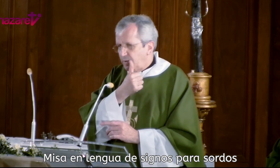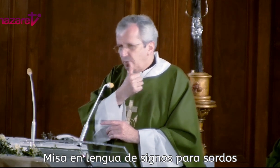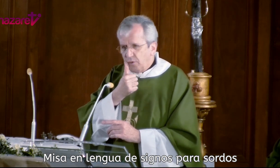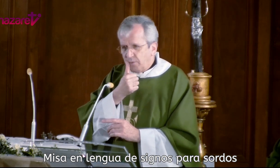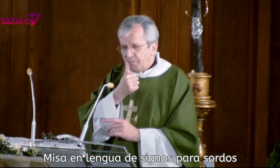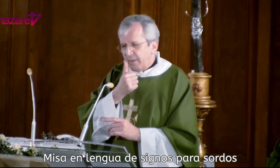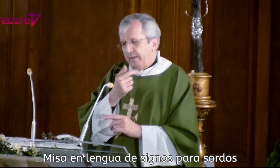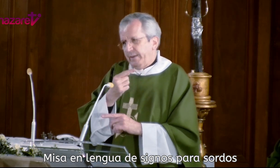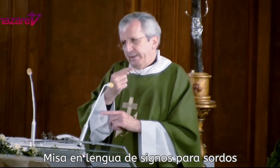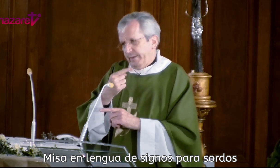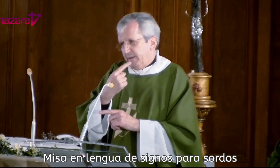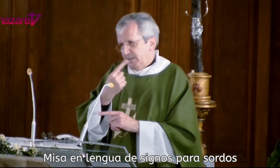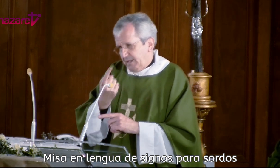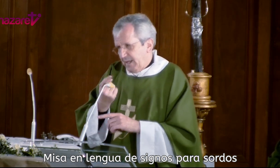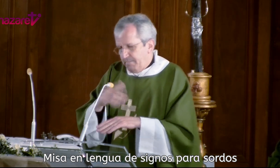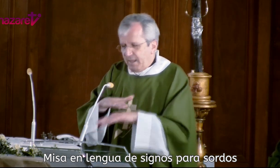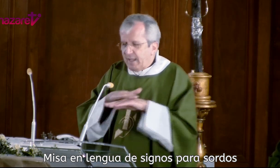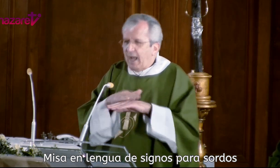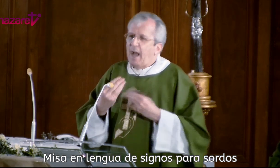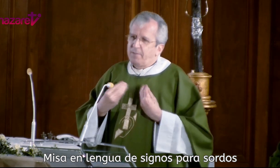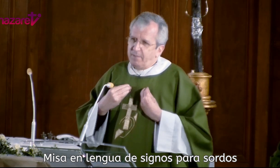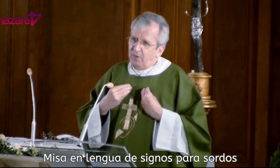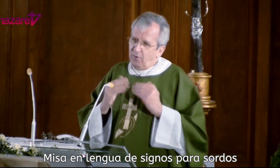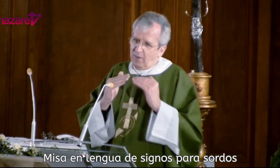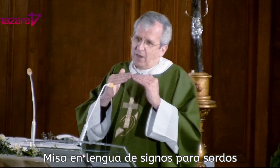ayuno se invita a vivirlo a los